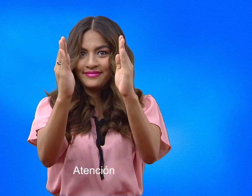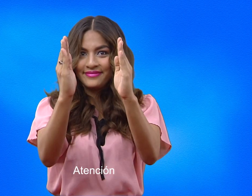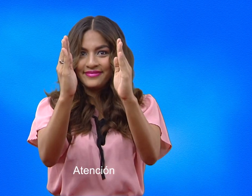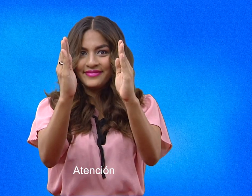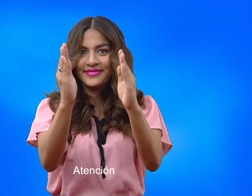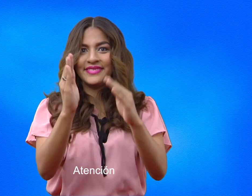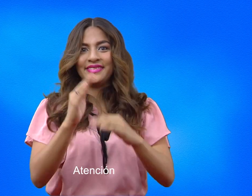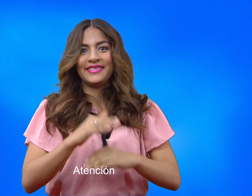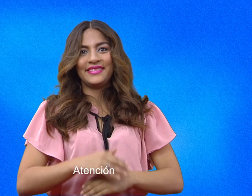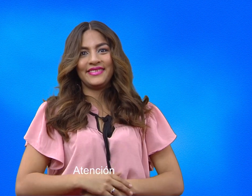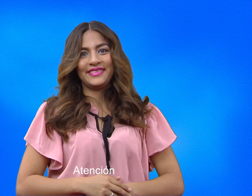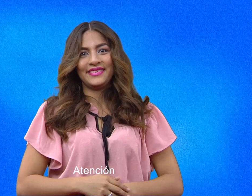Atención.